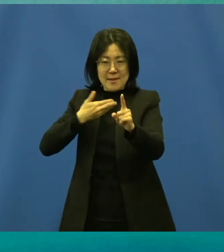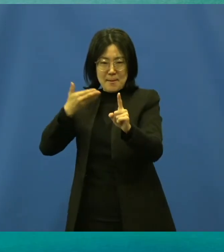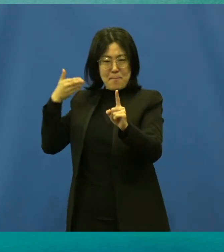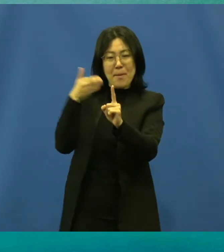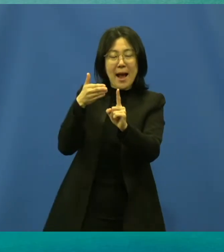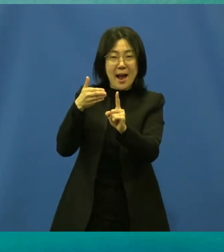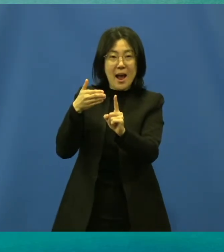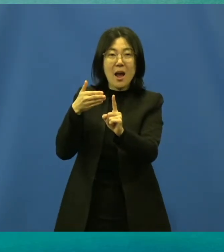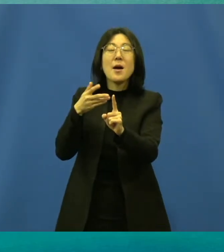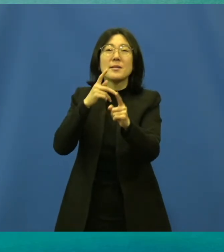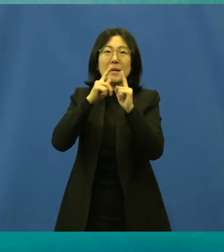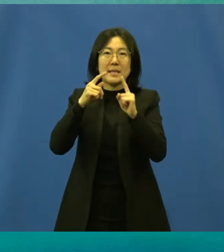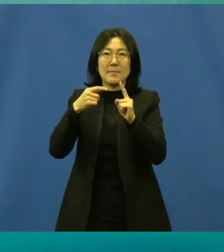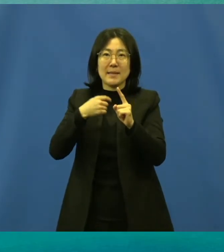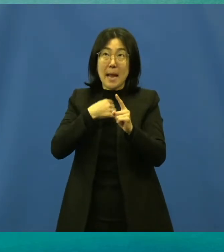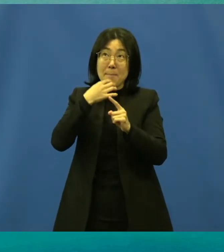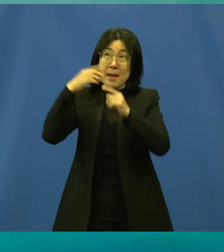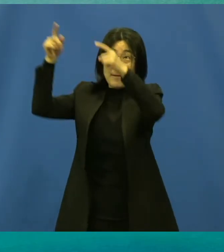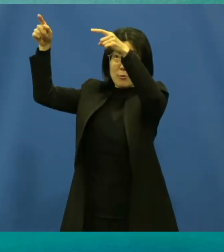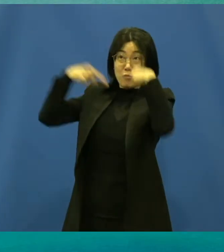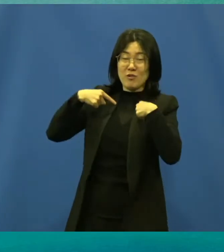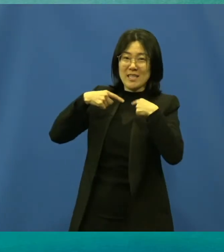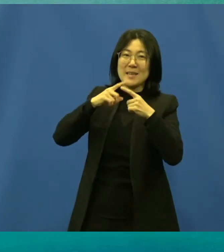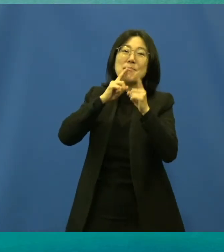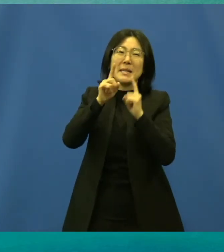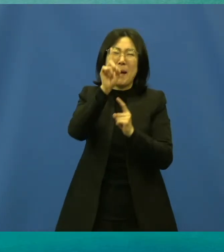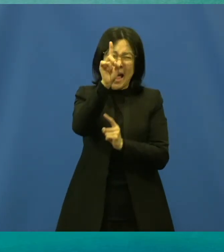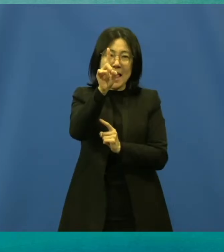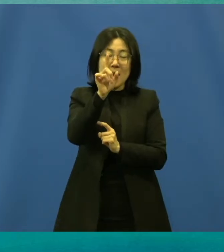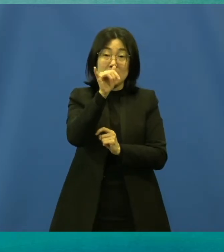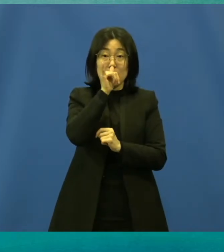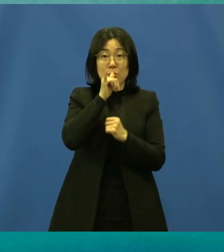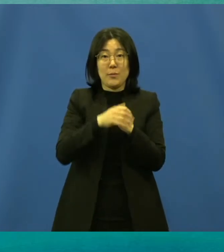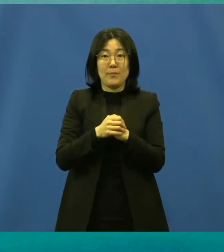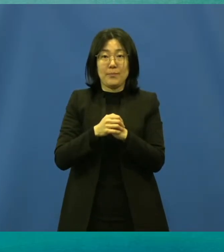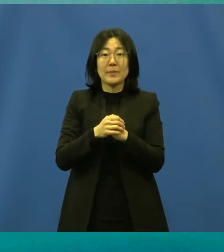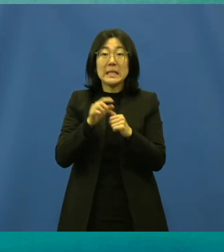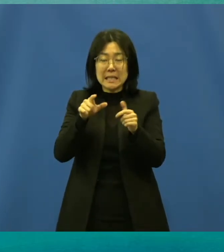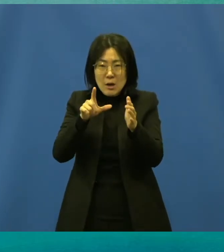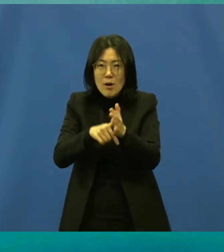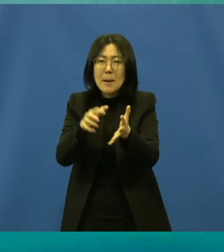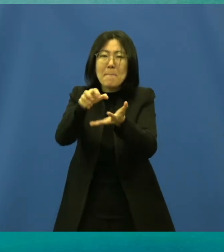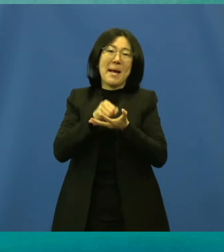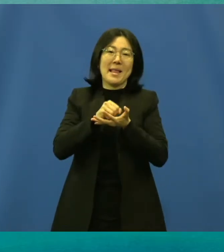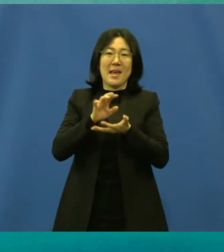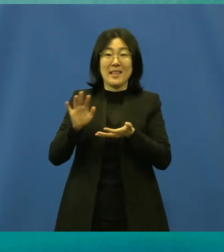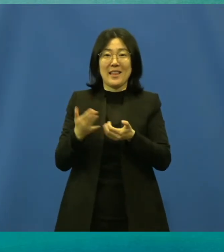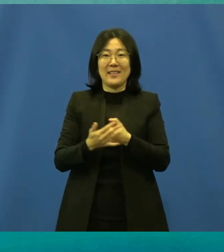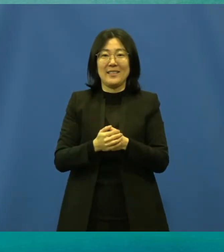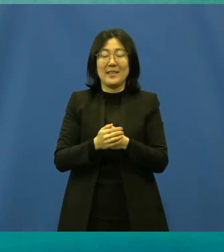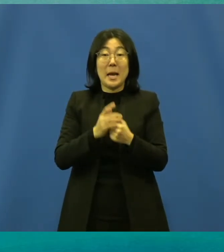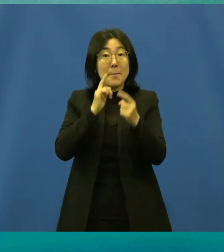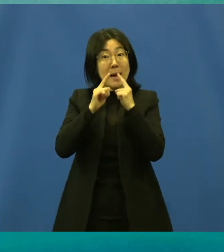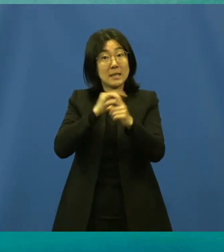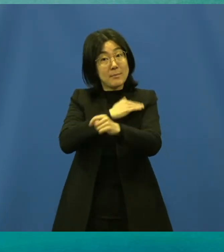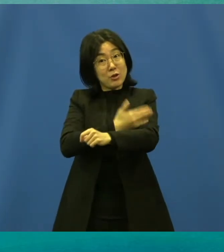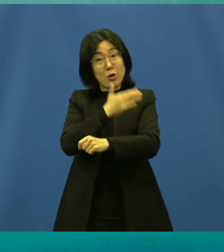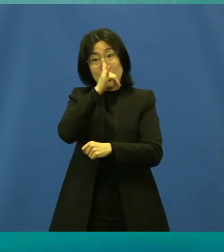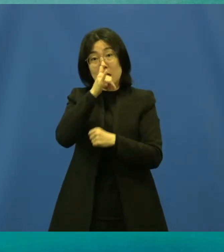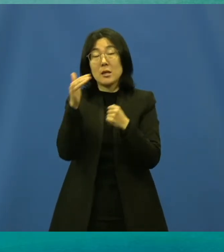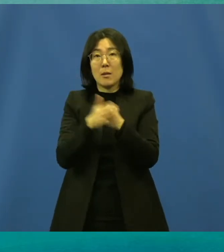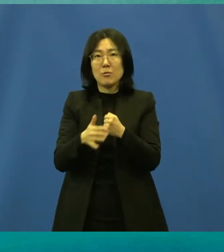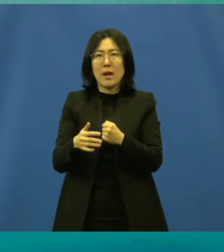거예요. 인생을 바꿉니다. 한 말씀이 인생을 바꿉니다. 말씀은 능력이 있거든요.